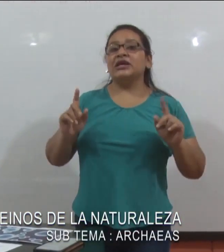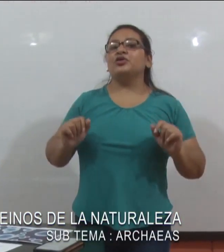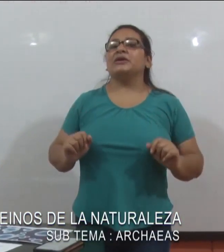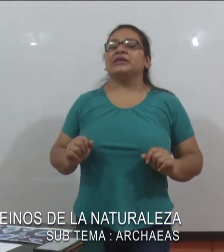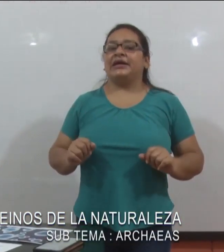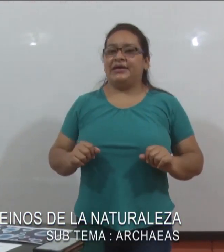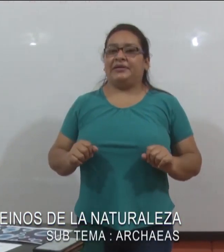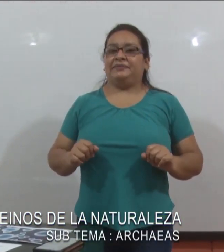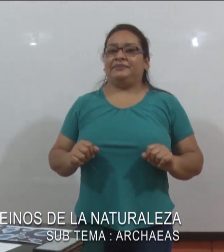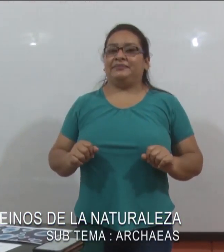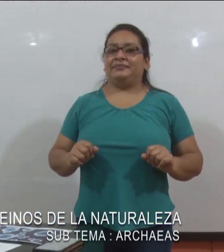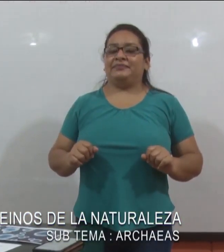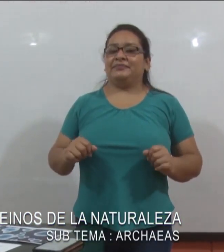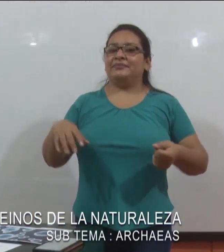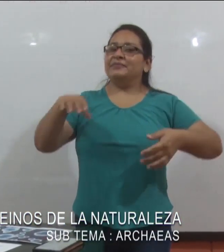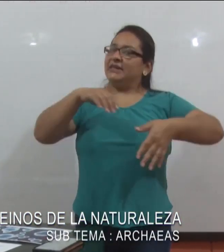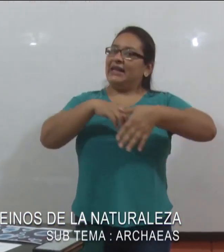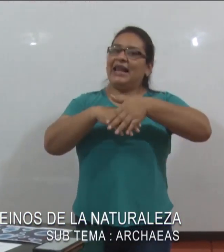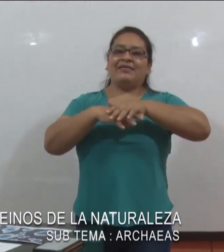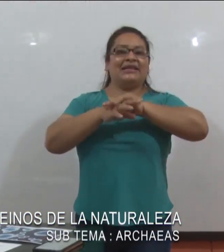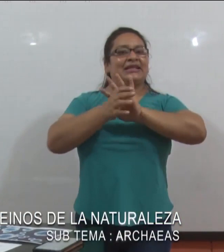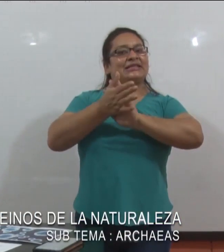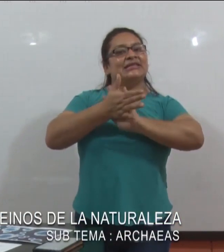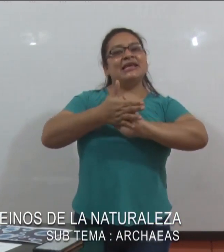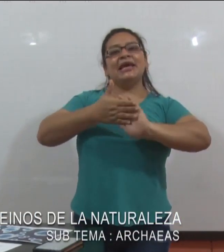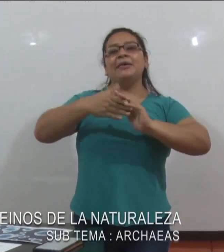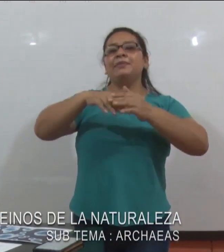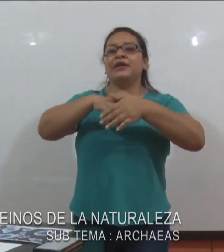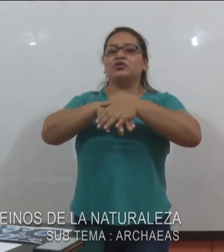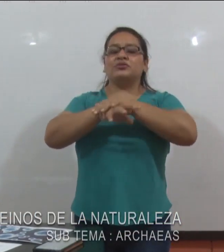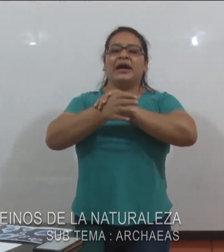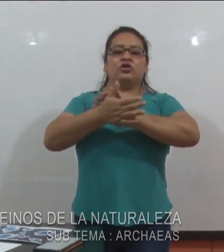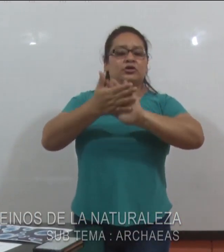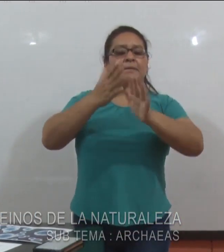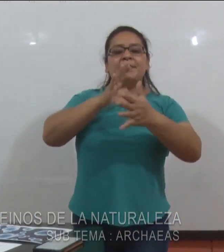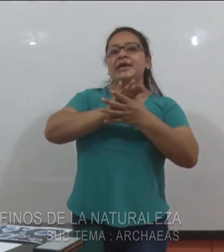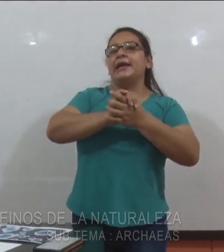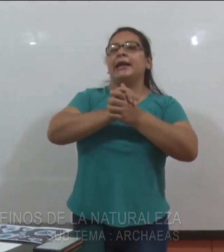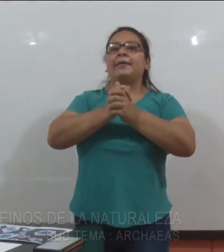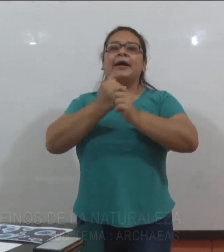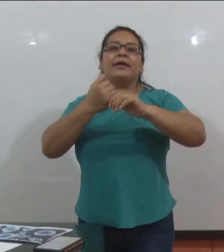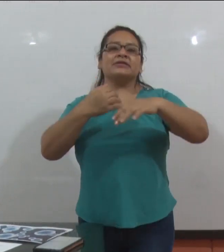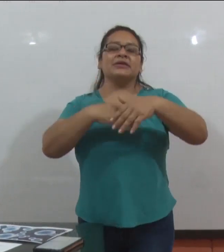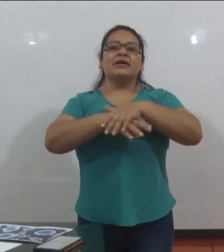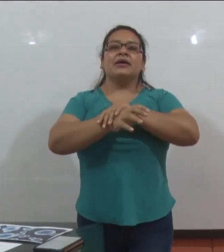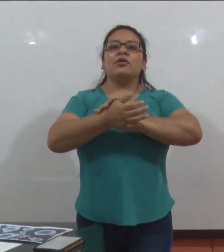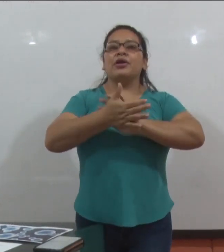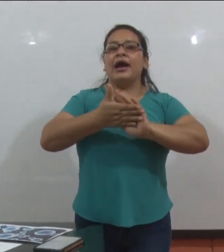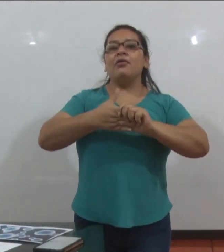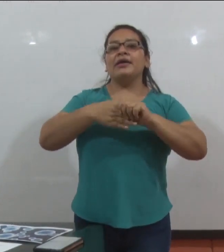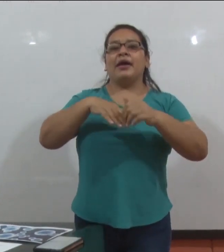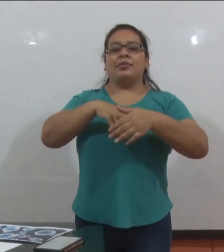usa tu mascarilla. Lávate siempre tus manos bien lavadas, con agua y jabón.